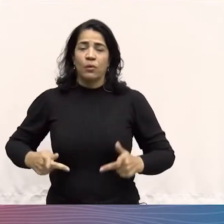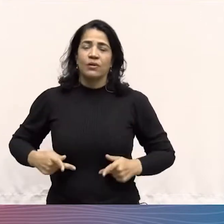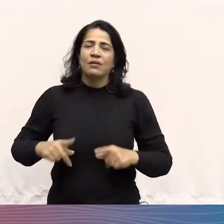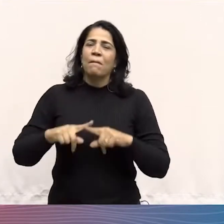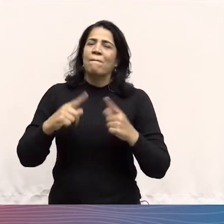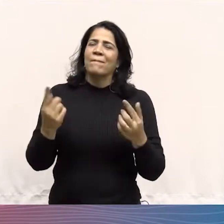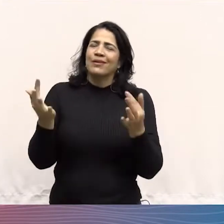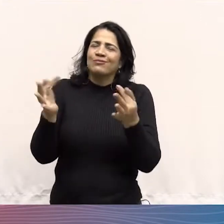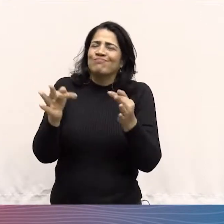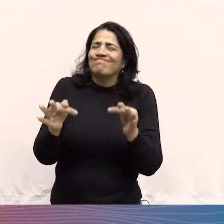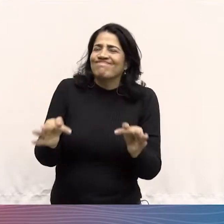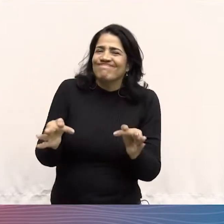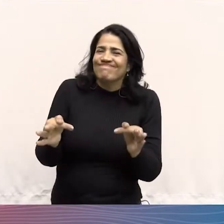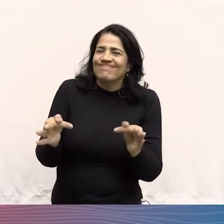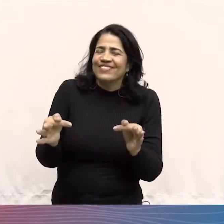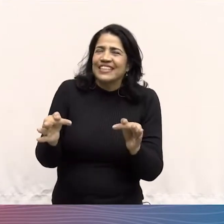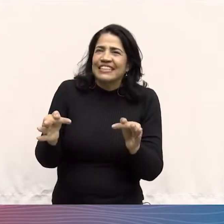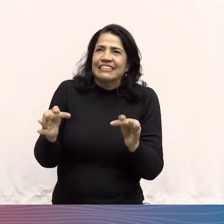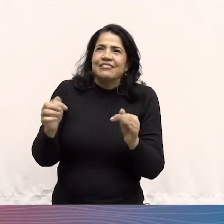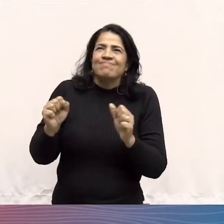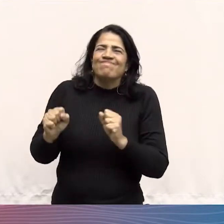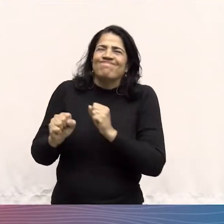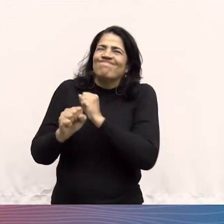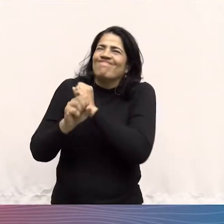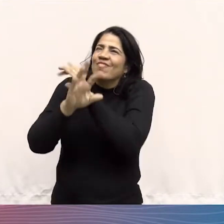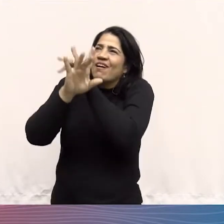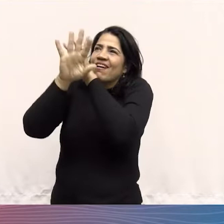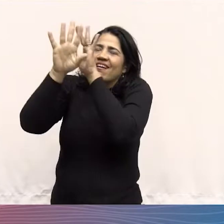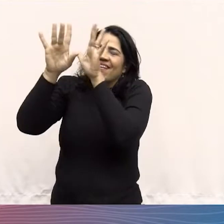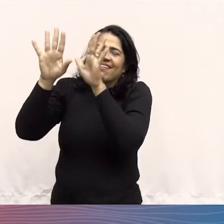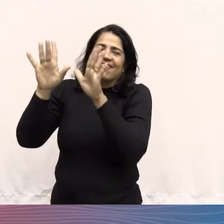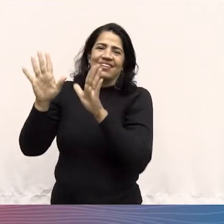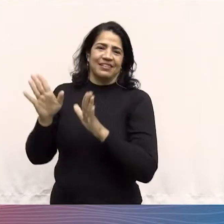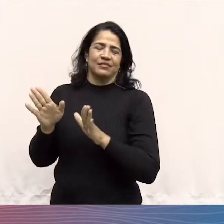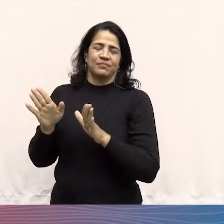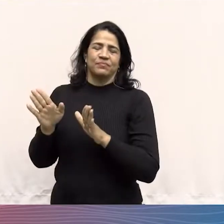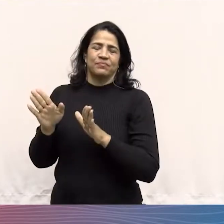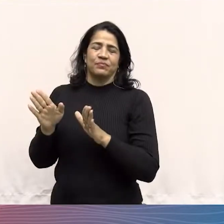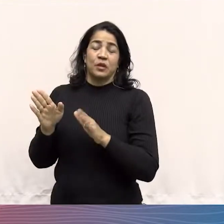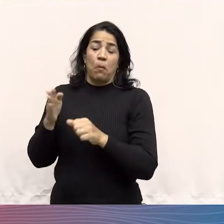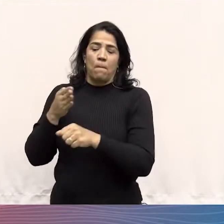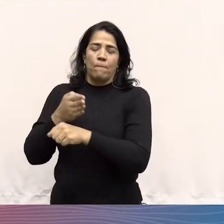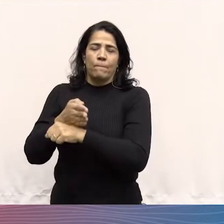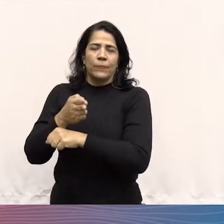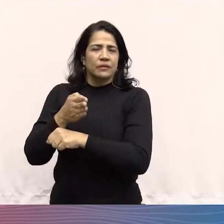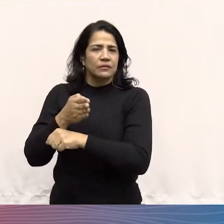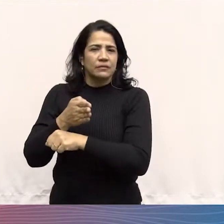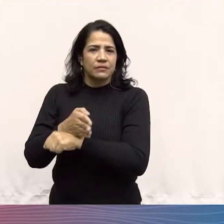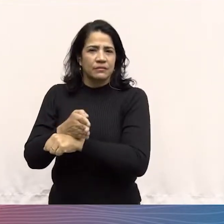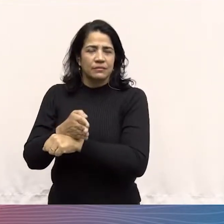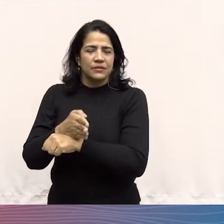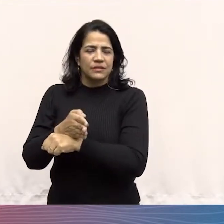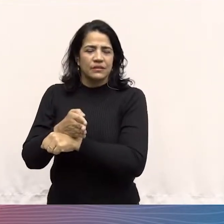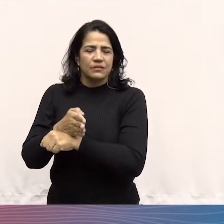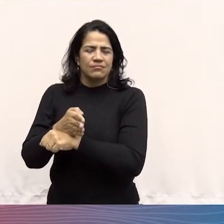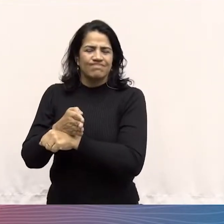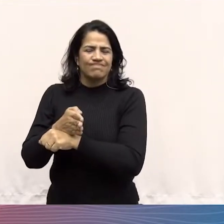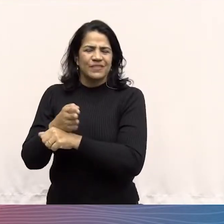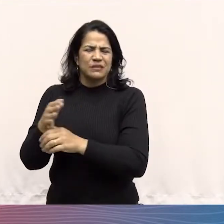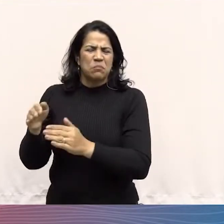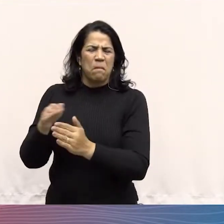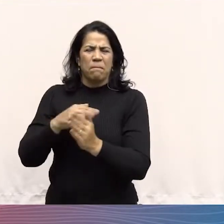fim glorioso. Esse fim glorioso tem a participação total, plena da